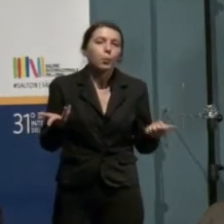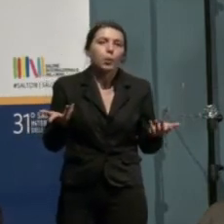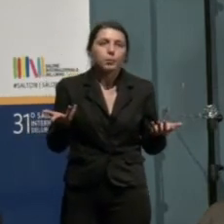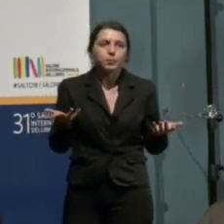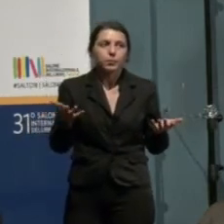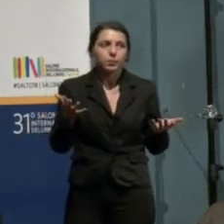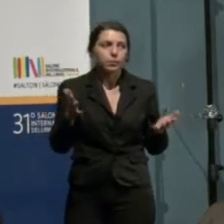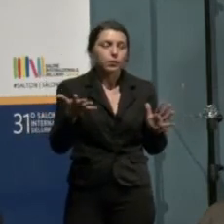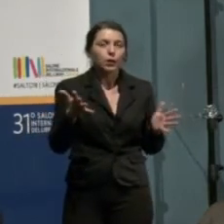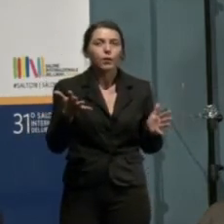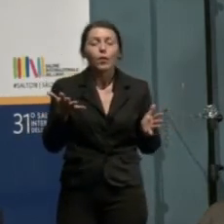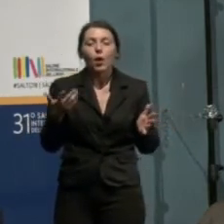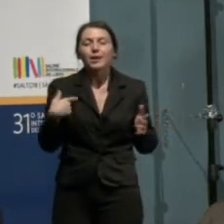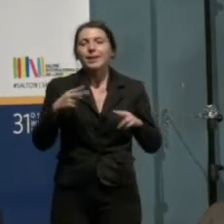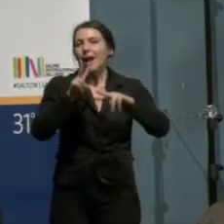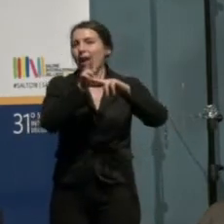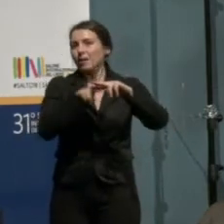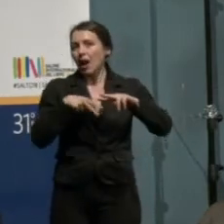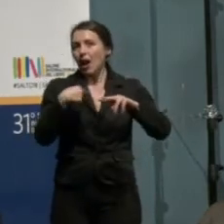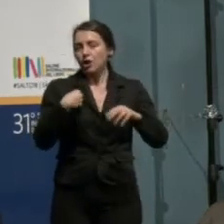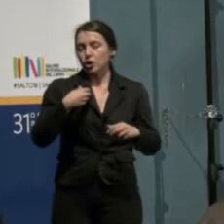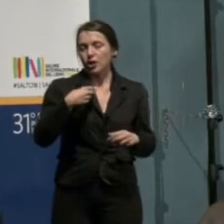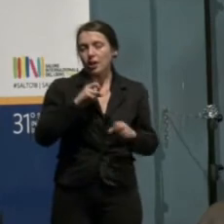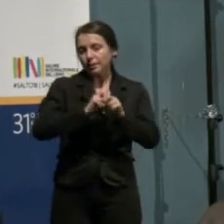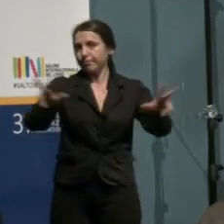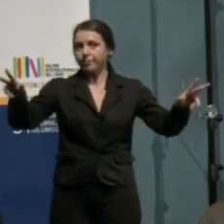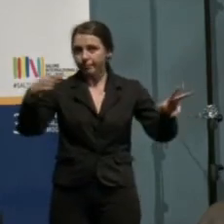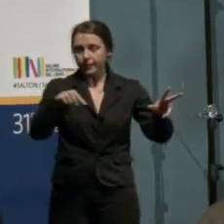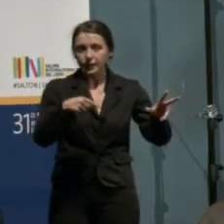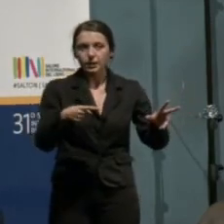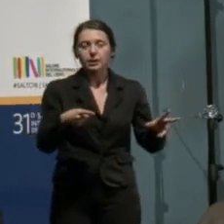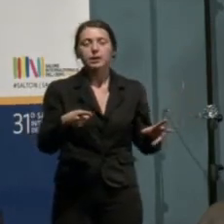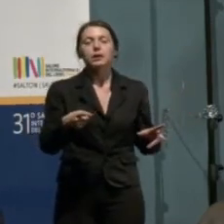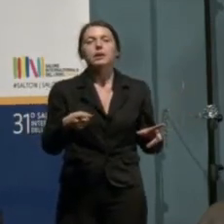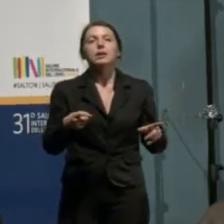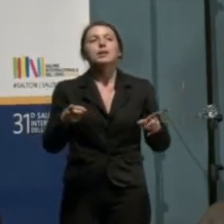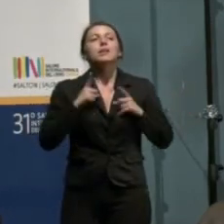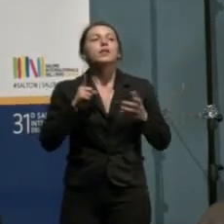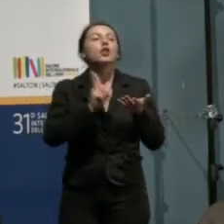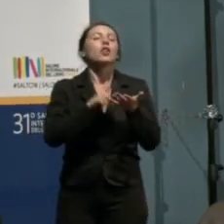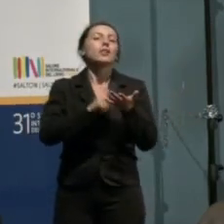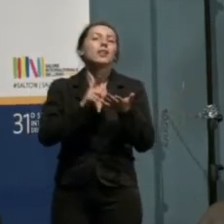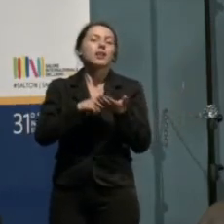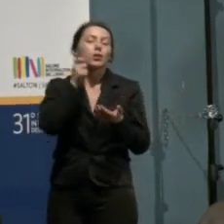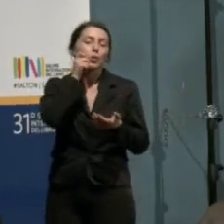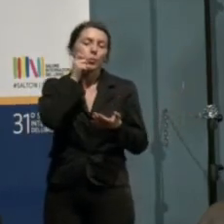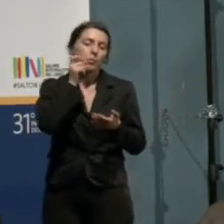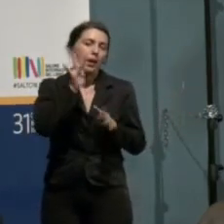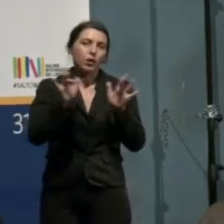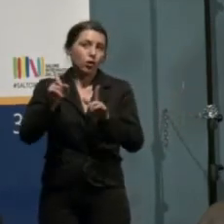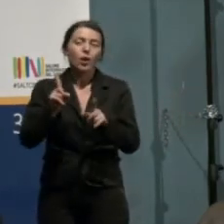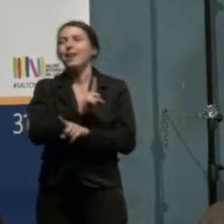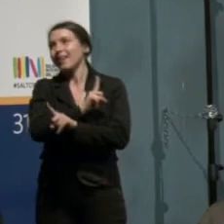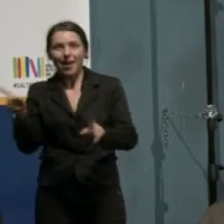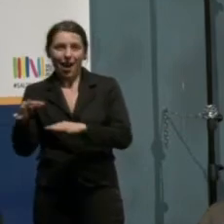l'astag che lanceremo il 14 che potrebbe essere i difensori dei diritti umani non si toccano e neanche le loro mogli